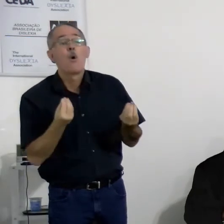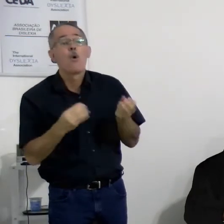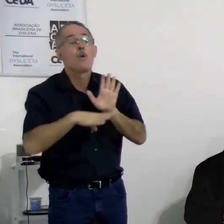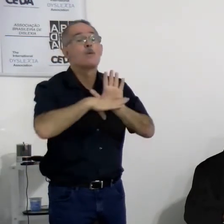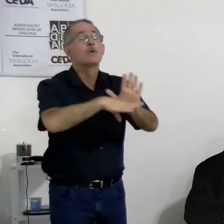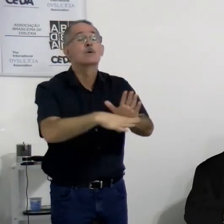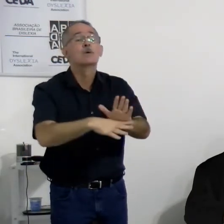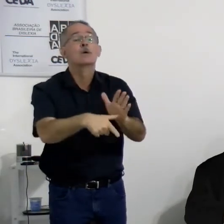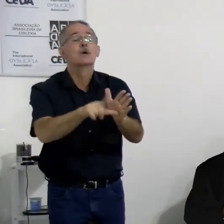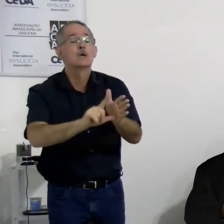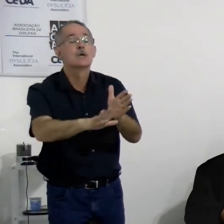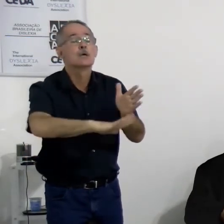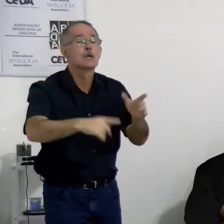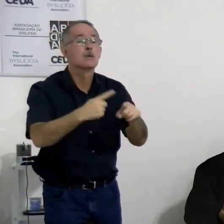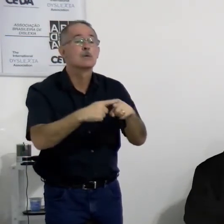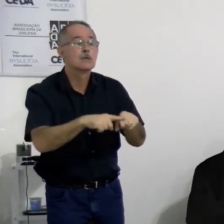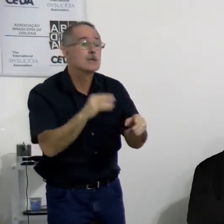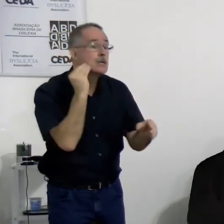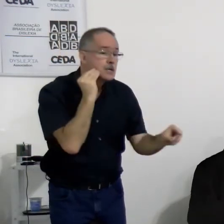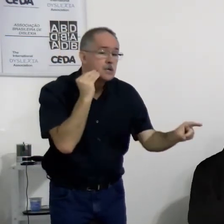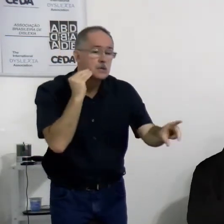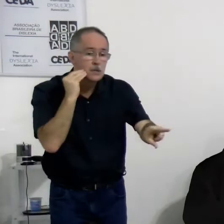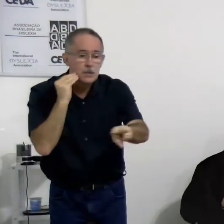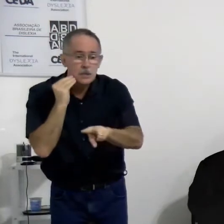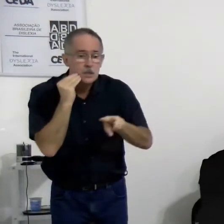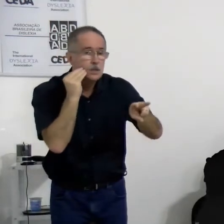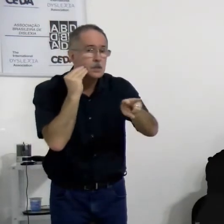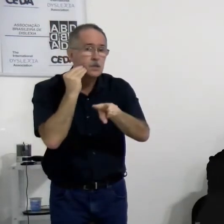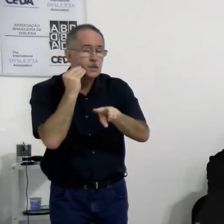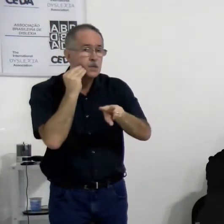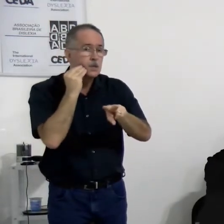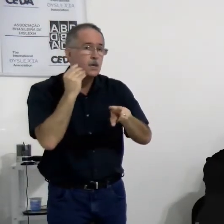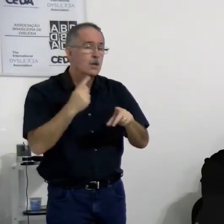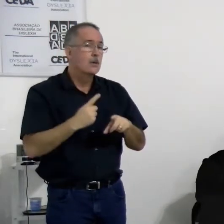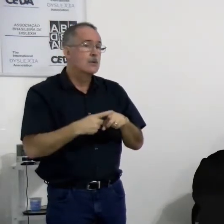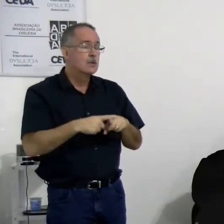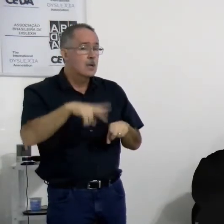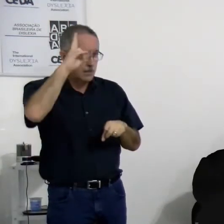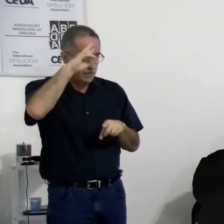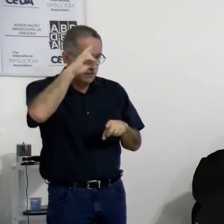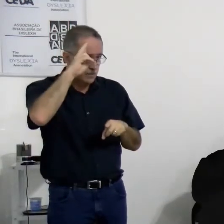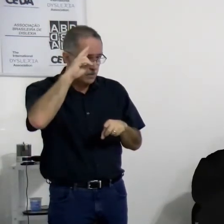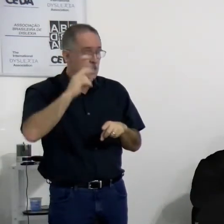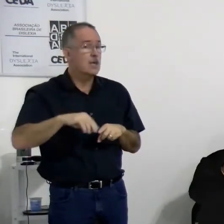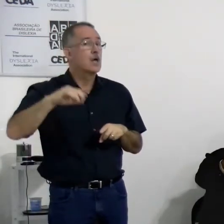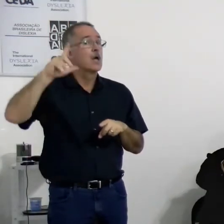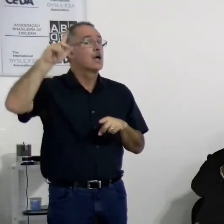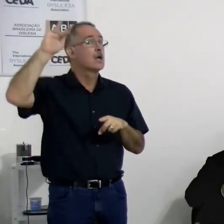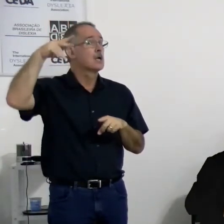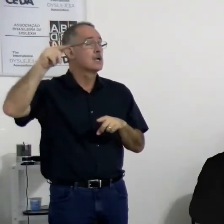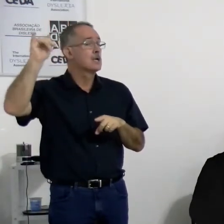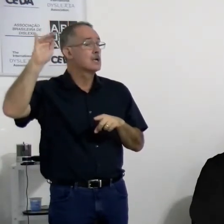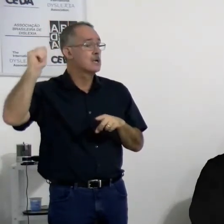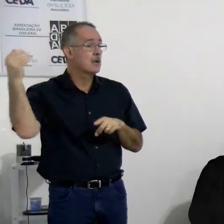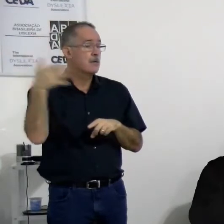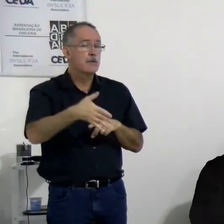precoce, por meio de triagem, como ela é feita? Porque eu lembro que quando a Nadine Gabb veio, a coisa que eu mais queria saber